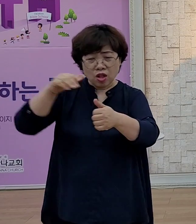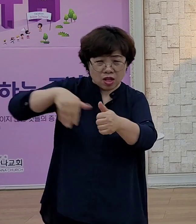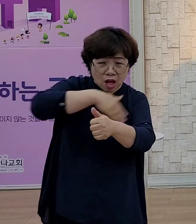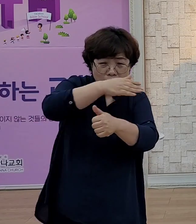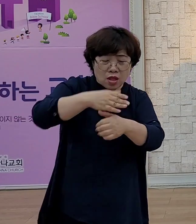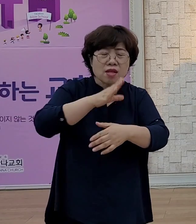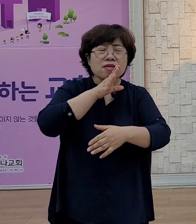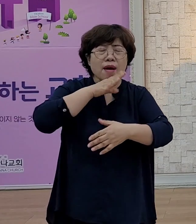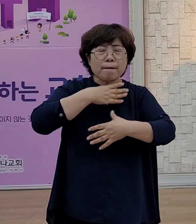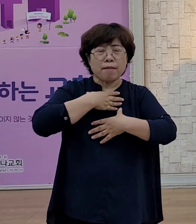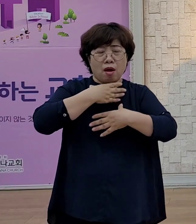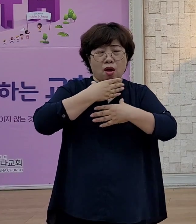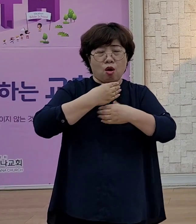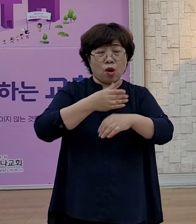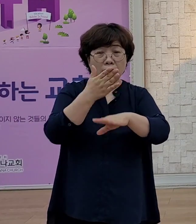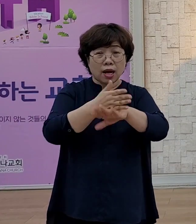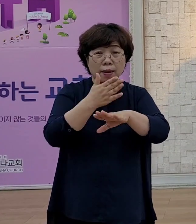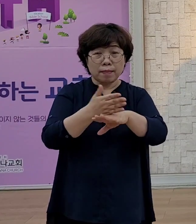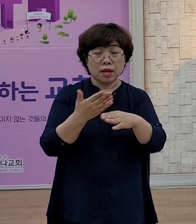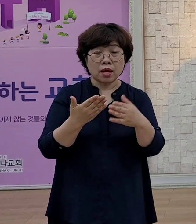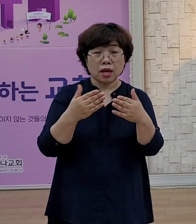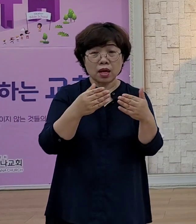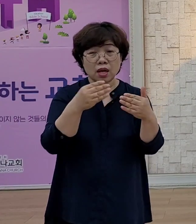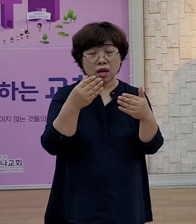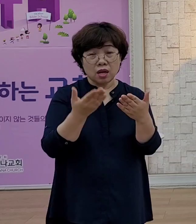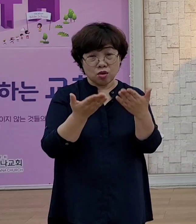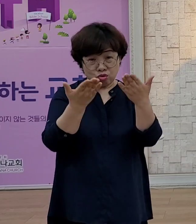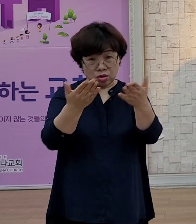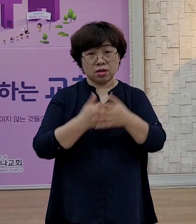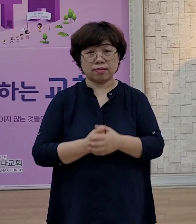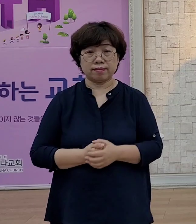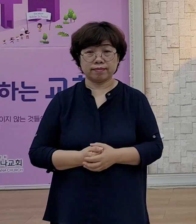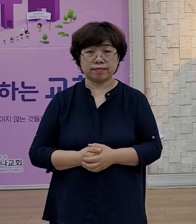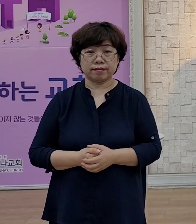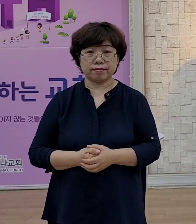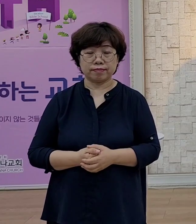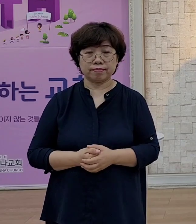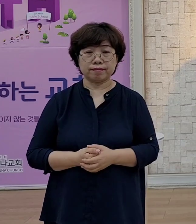또 감사가 있게 인도해 주시는,